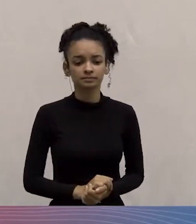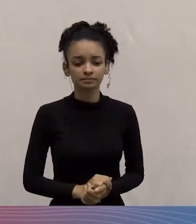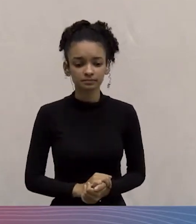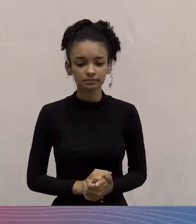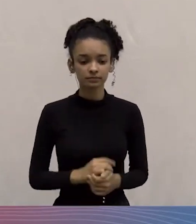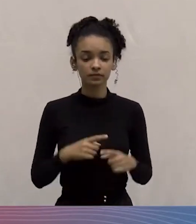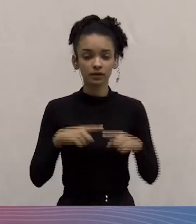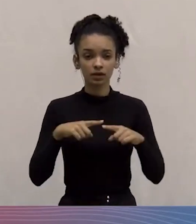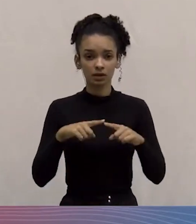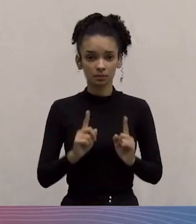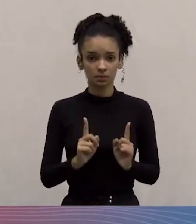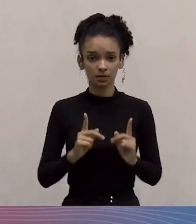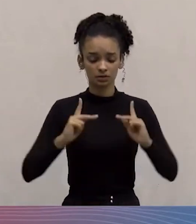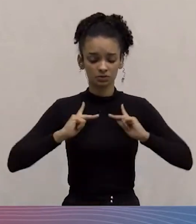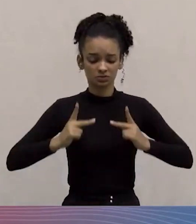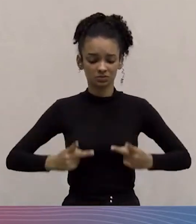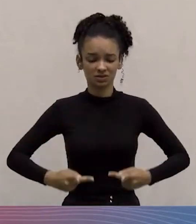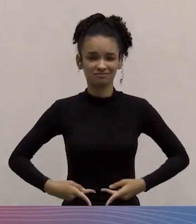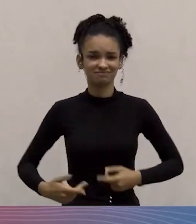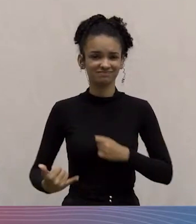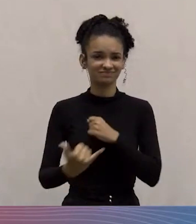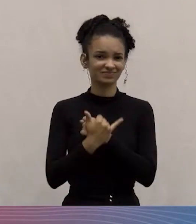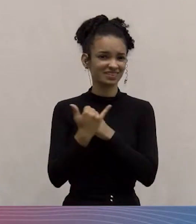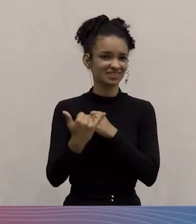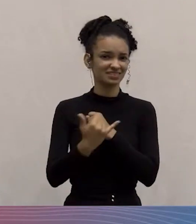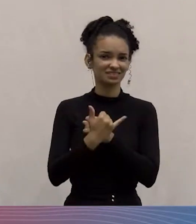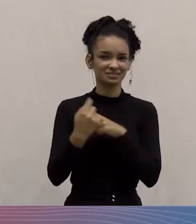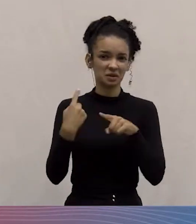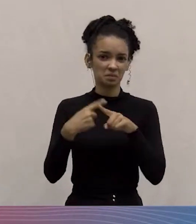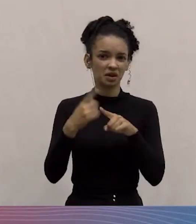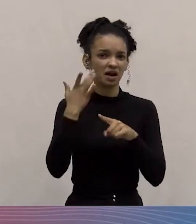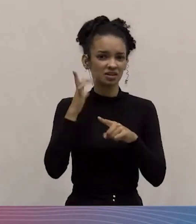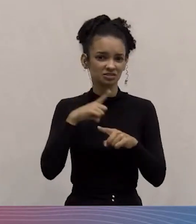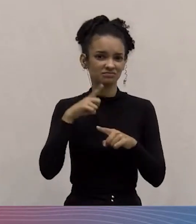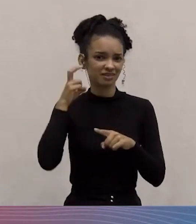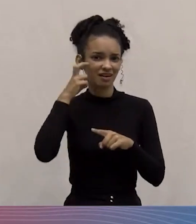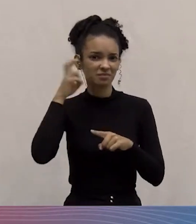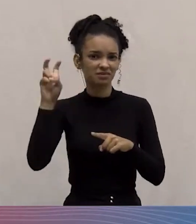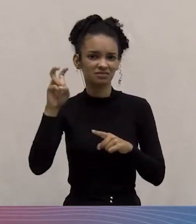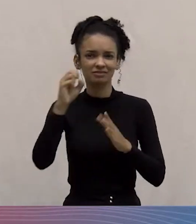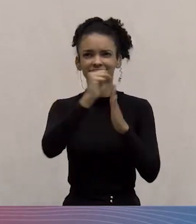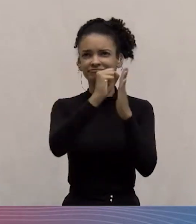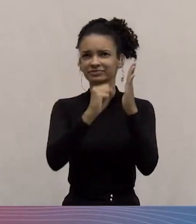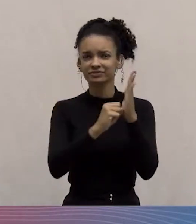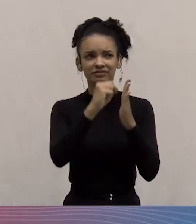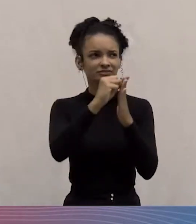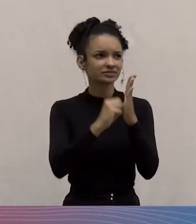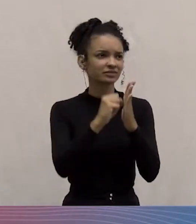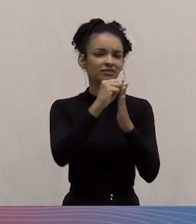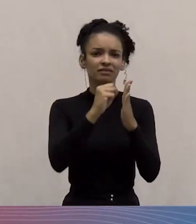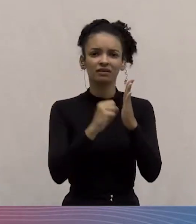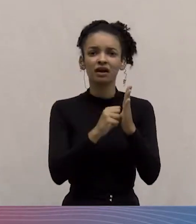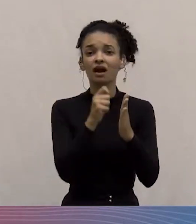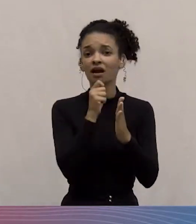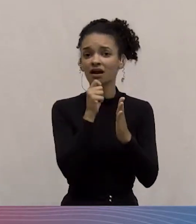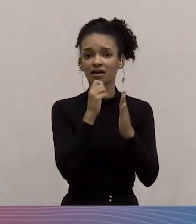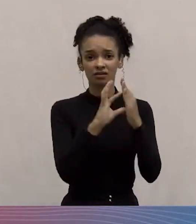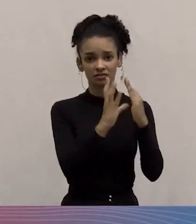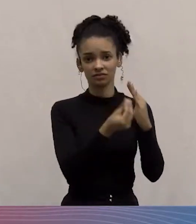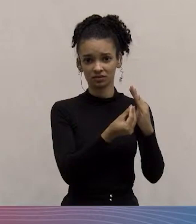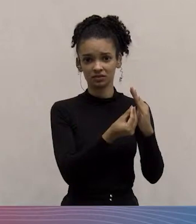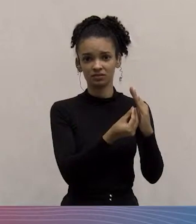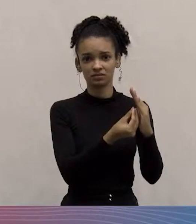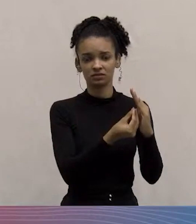Só que o homem é tão enganado pela capacidade, que durante séculos e séculos e séculos, mesmo na vida, na história da igreja,